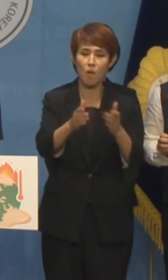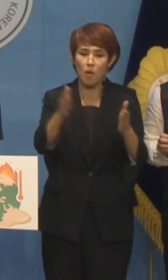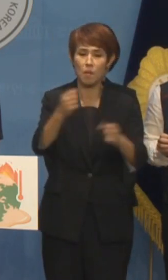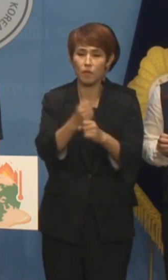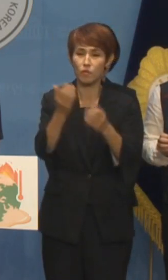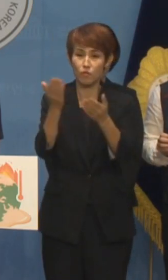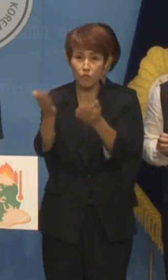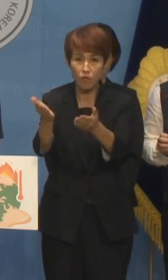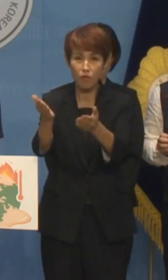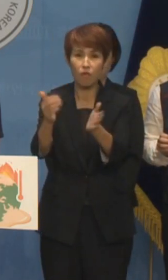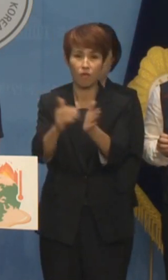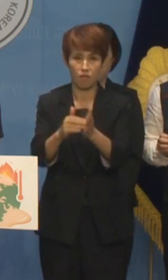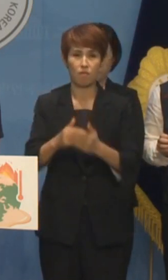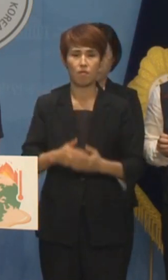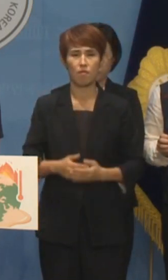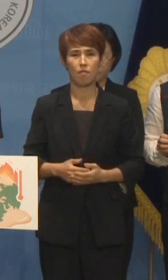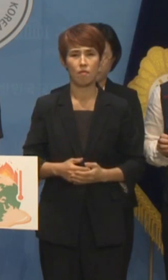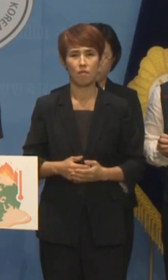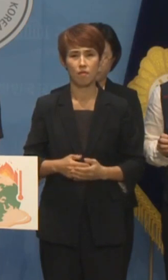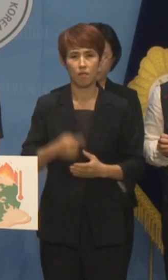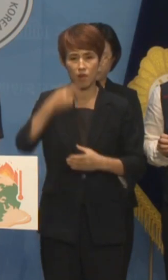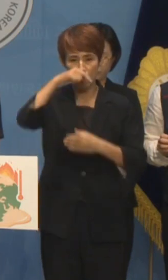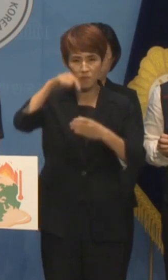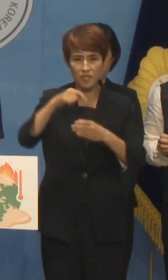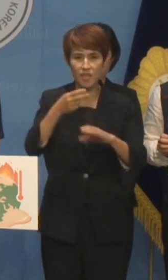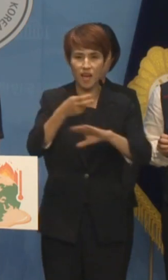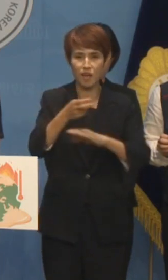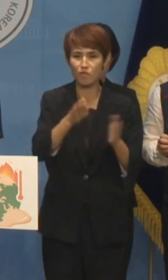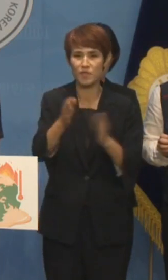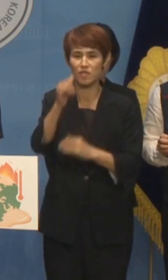외에는 사후 조치는 없었습니다.